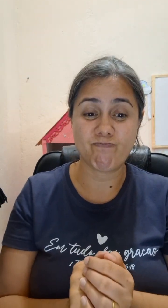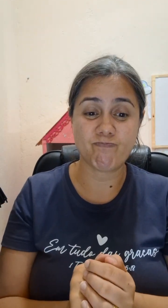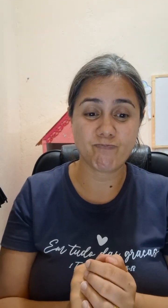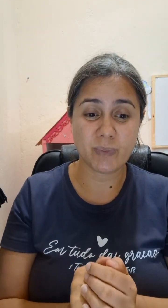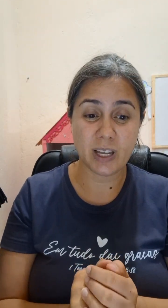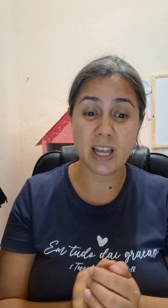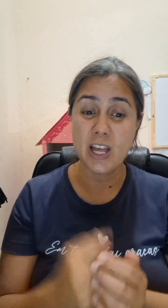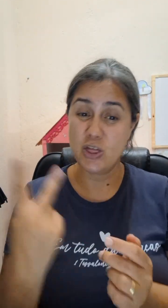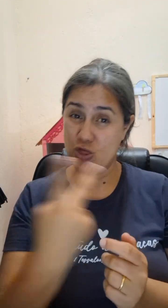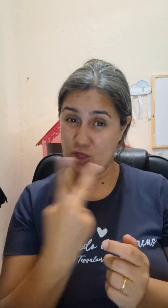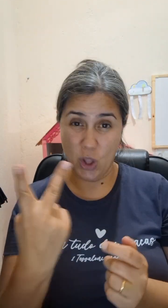dois,